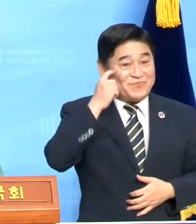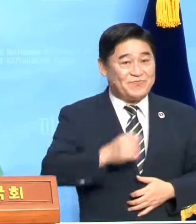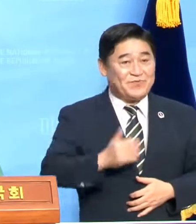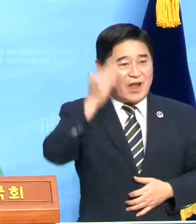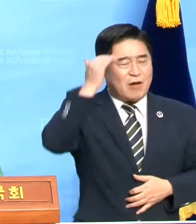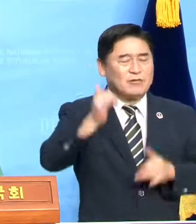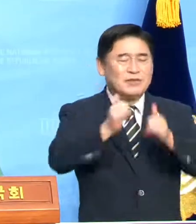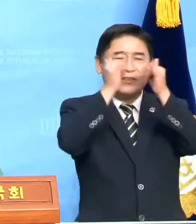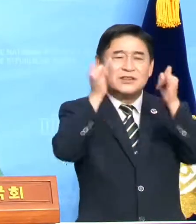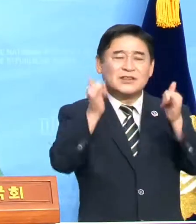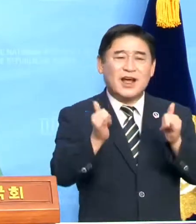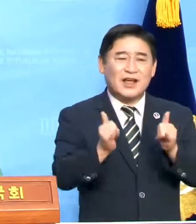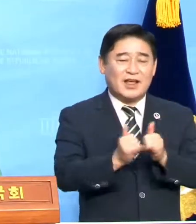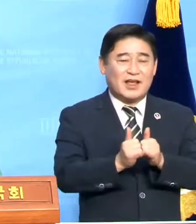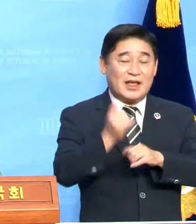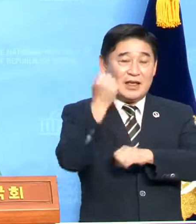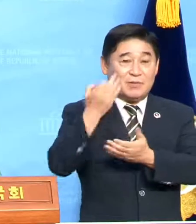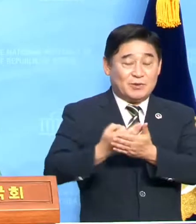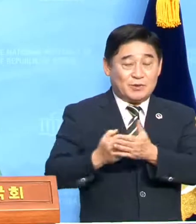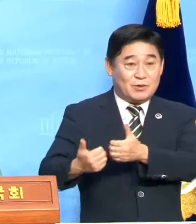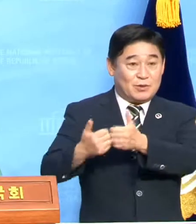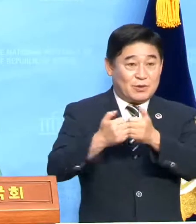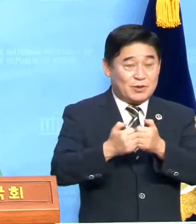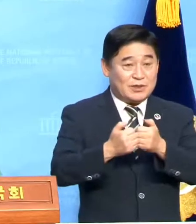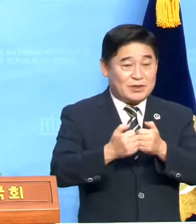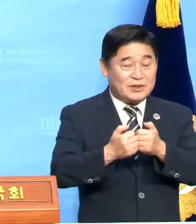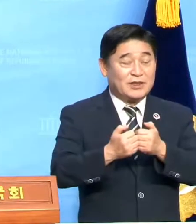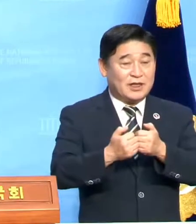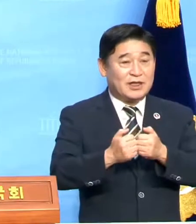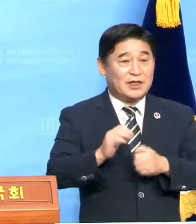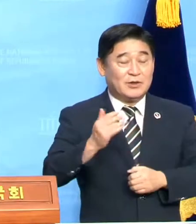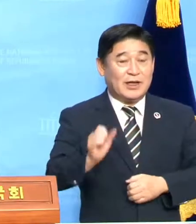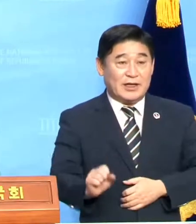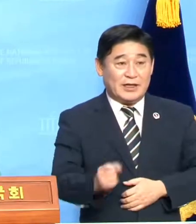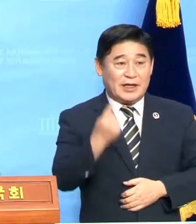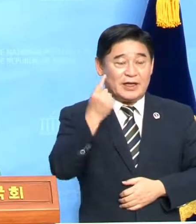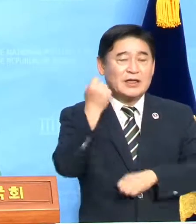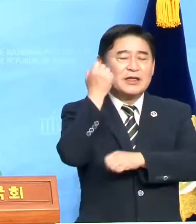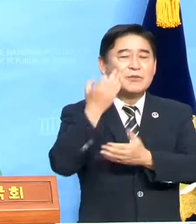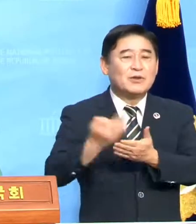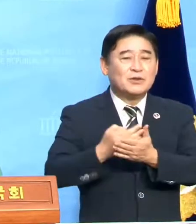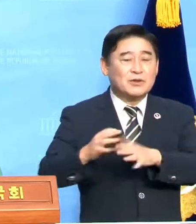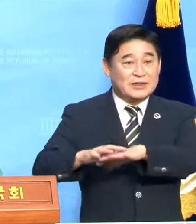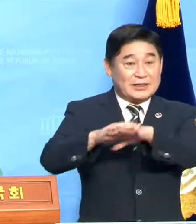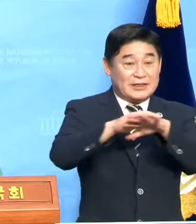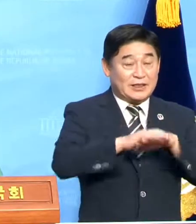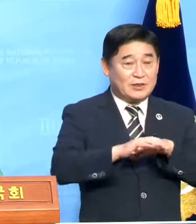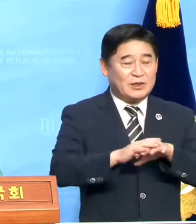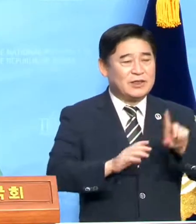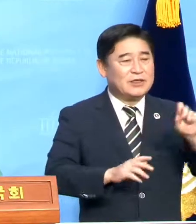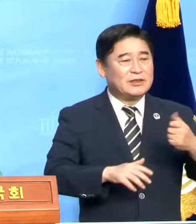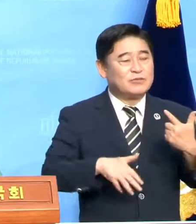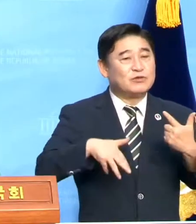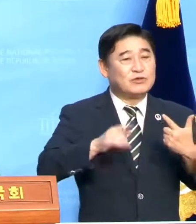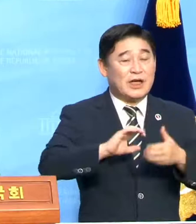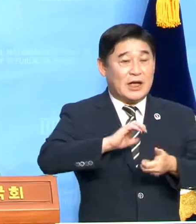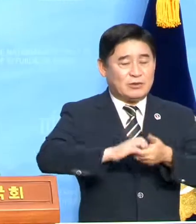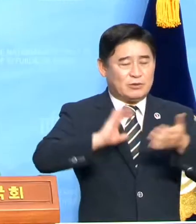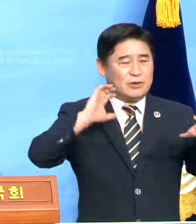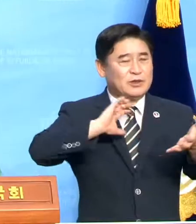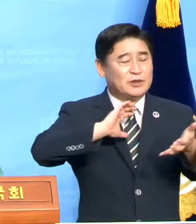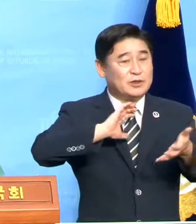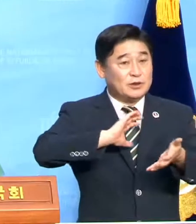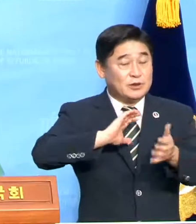한국 사회의 기본 사에 기본소득 논의를 활발하게 이끌게 된 계기는 기본소득 지구 네트워크의 16차 정기총회 가서 우리